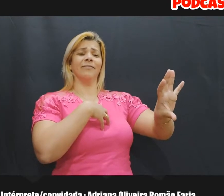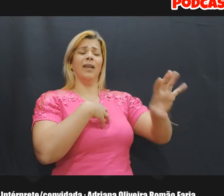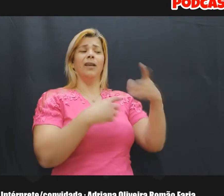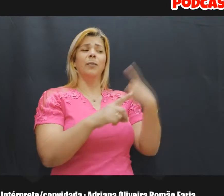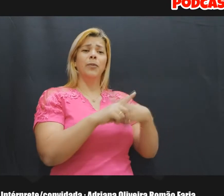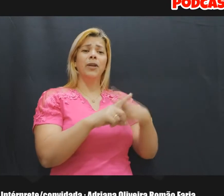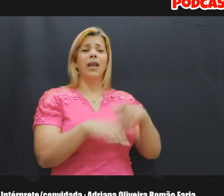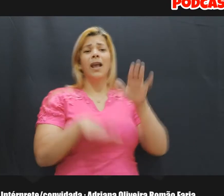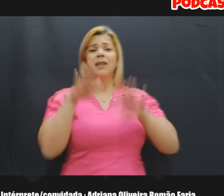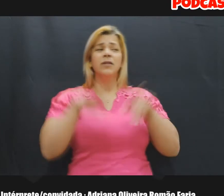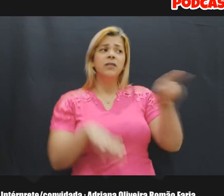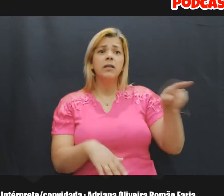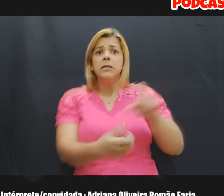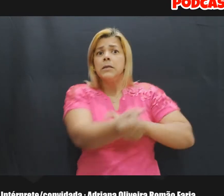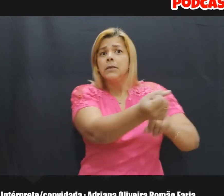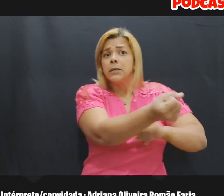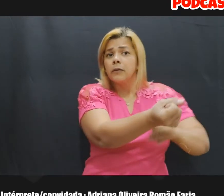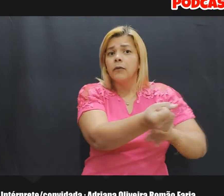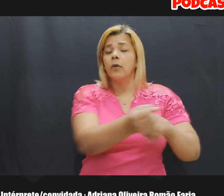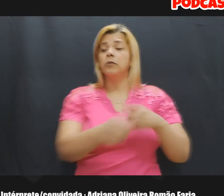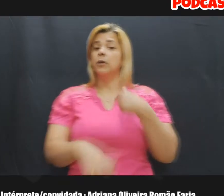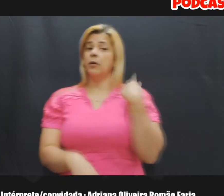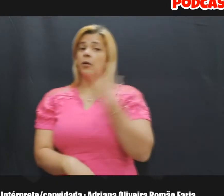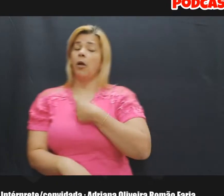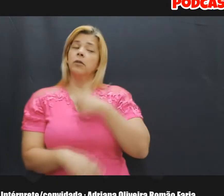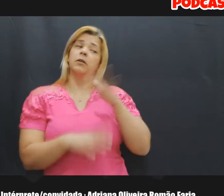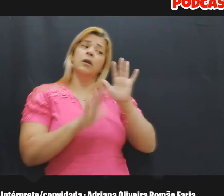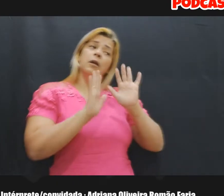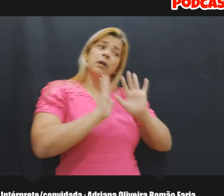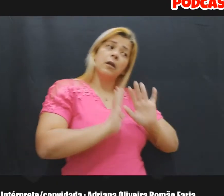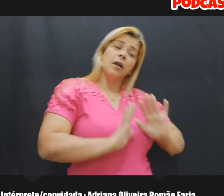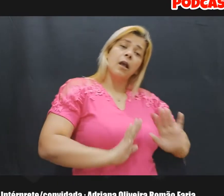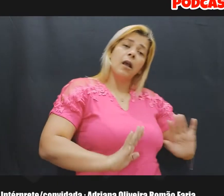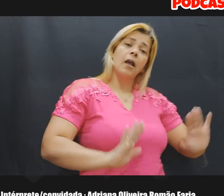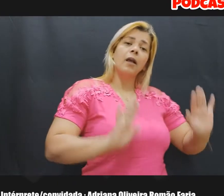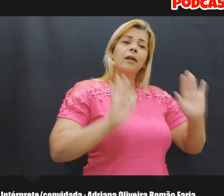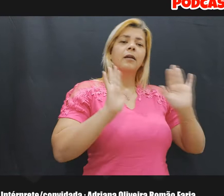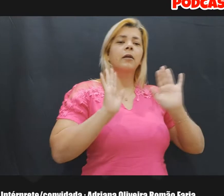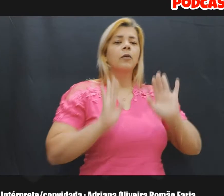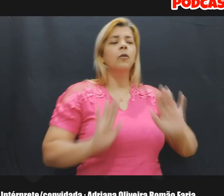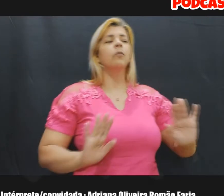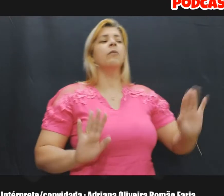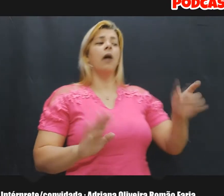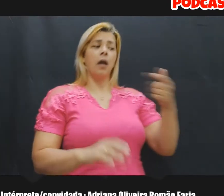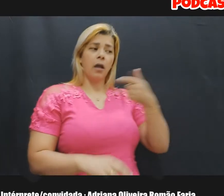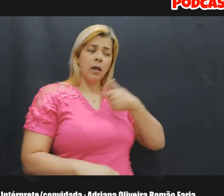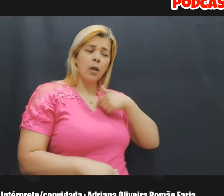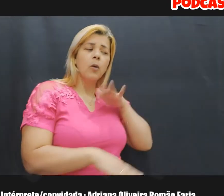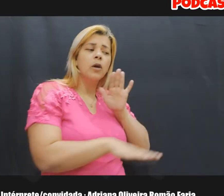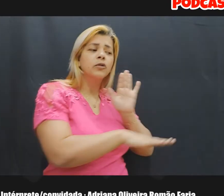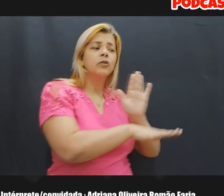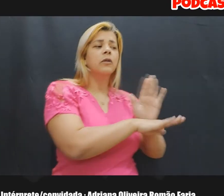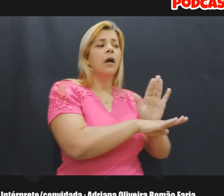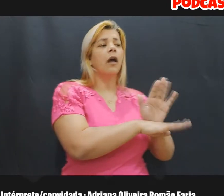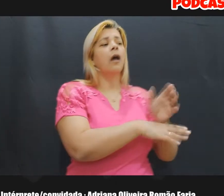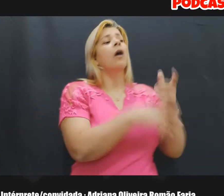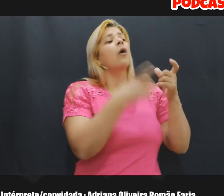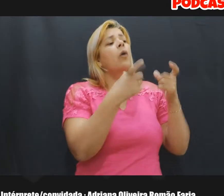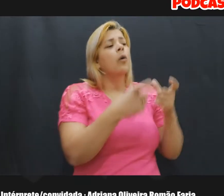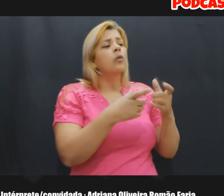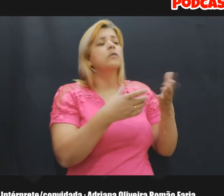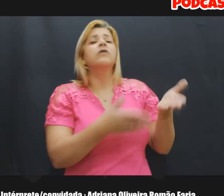vezes ele tá nervoso, mas a gente tem que acalmar ele, falar, olha, não é assim. É normal